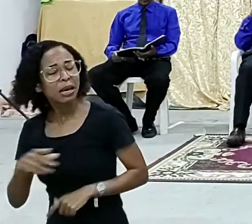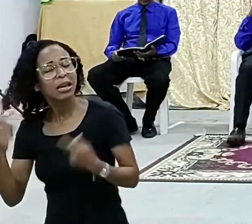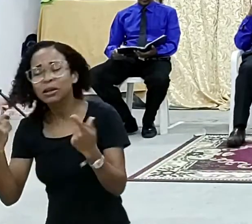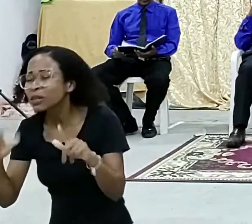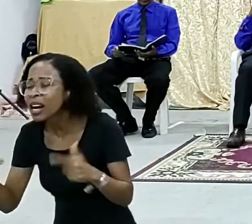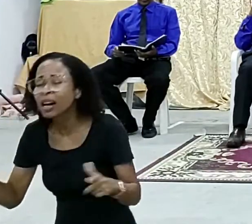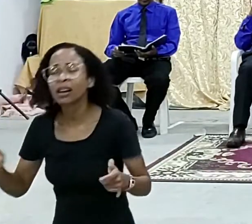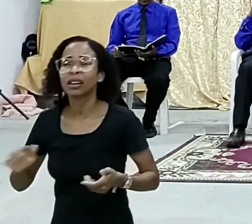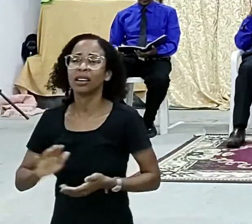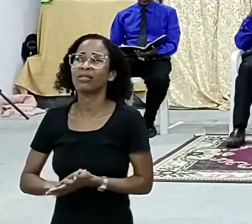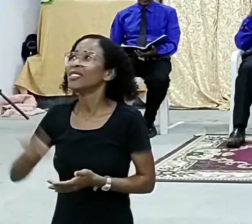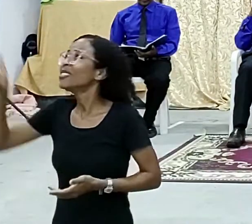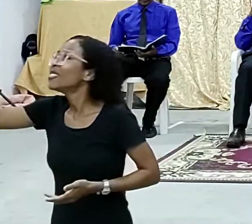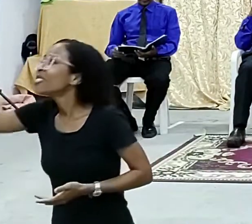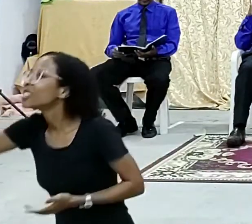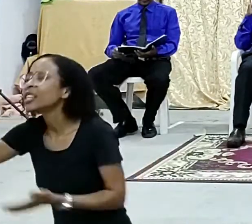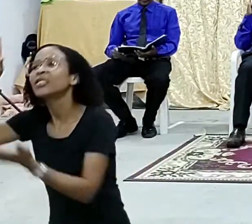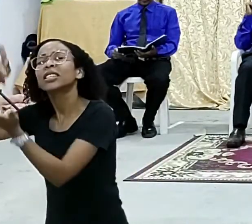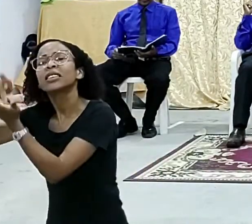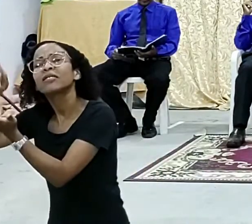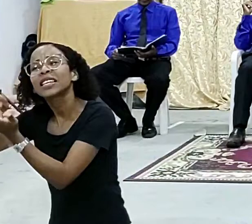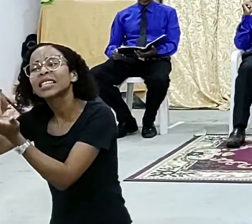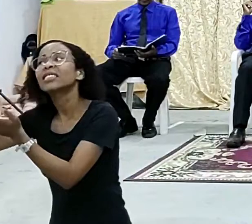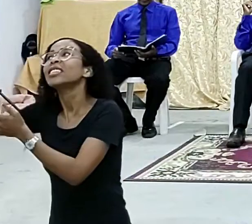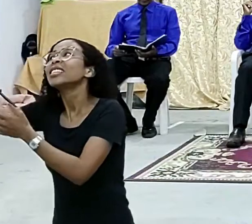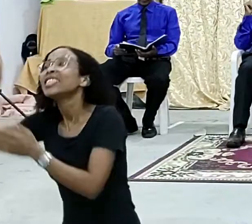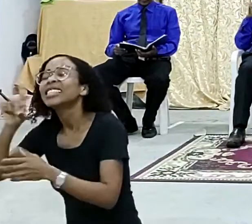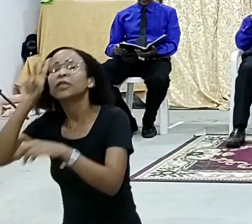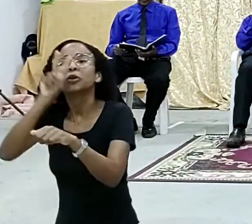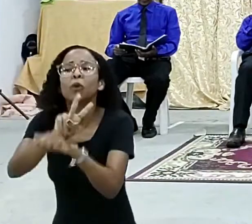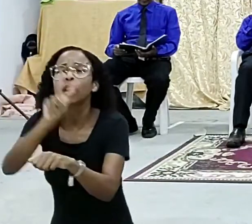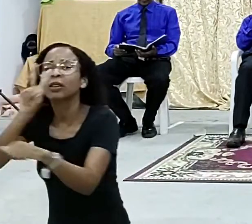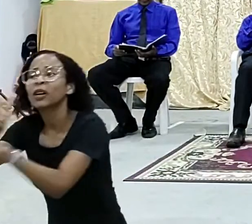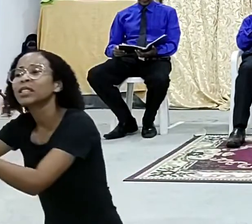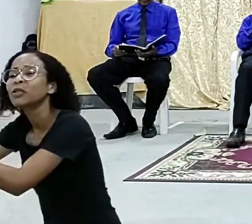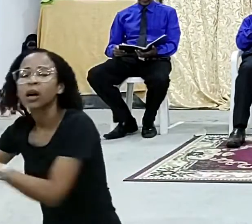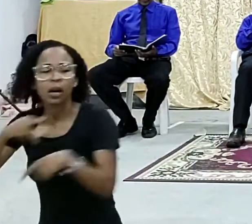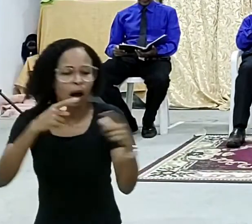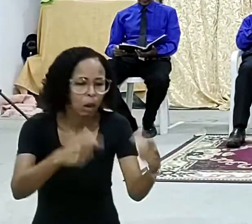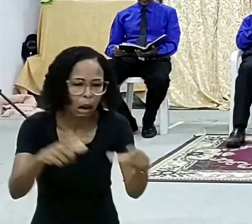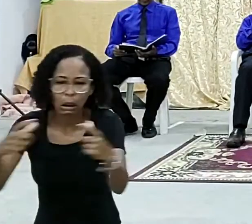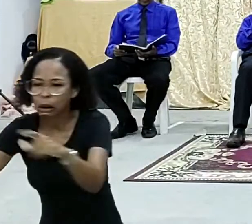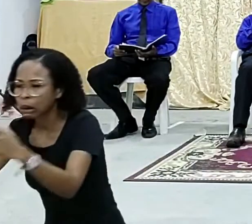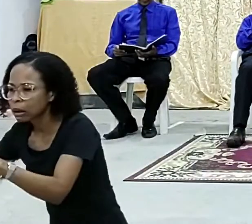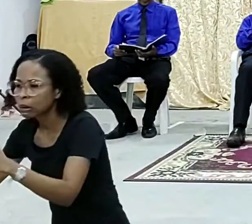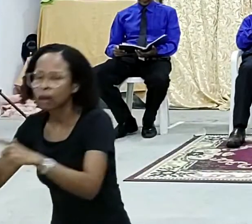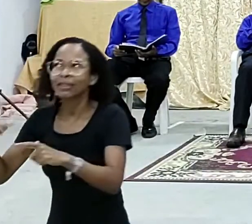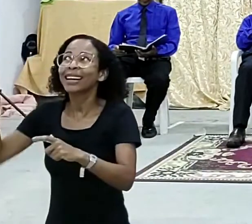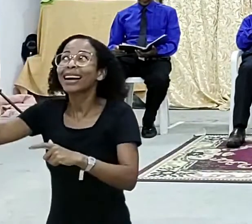verdadeiro. Ele está te guardando em todos os lugares. Eu